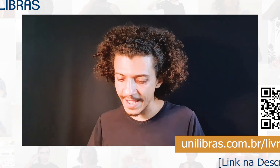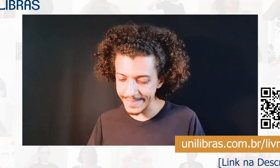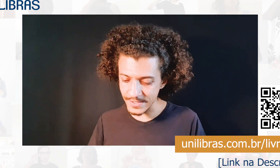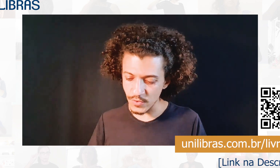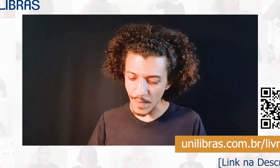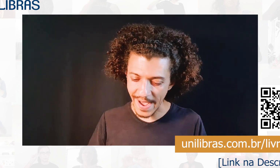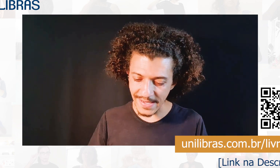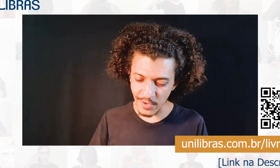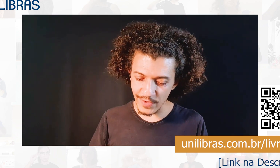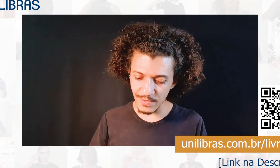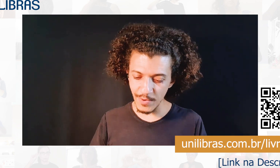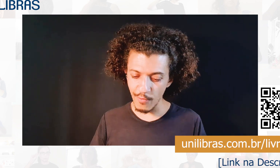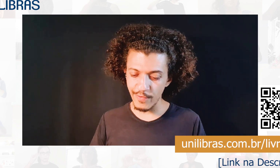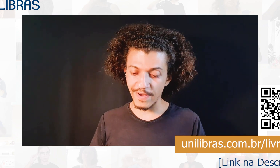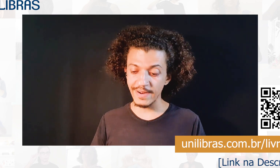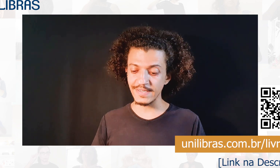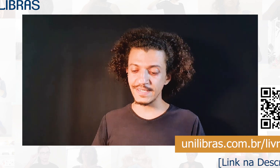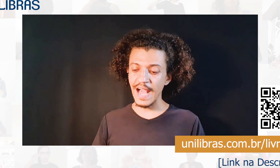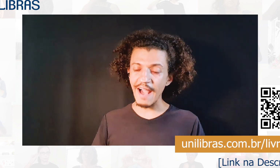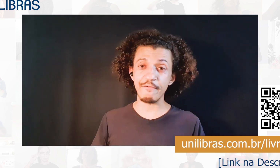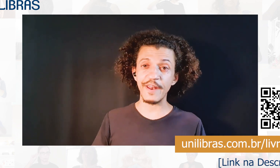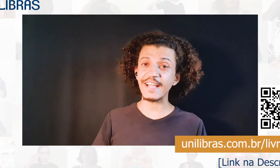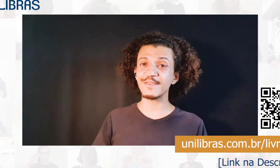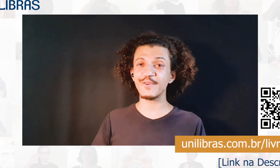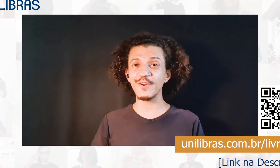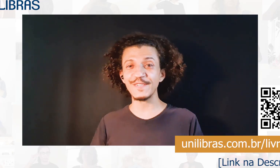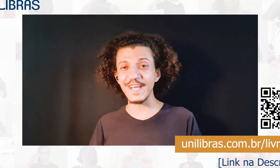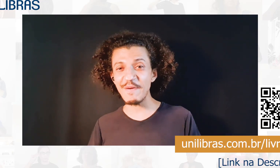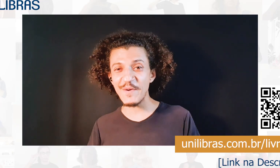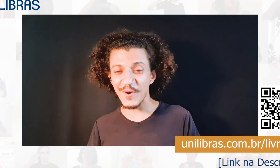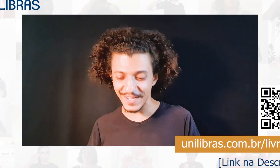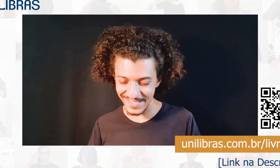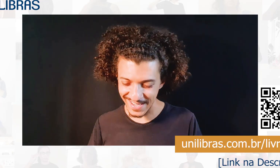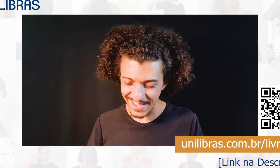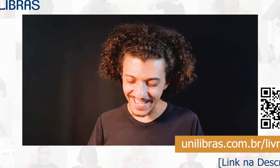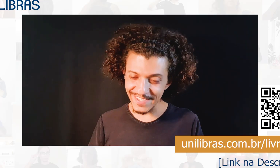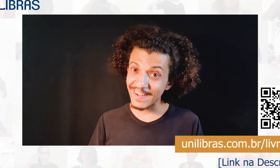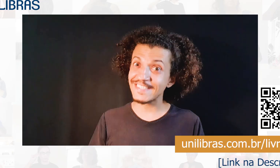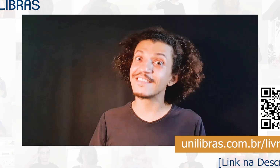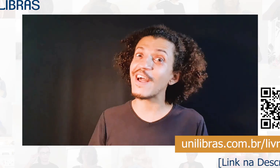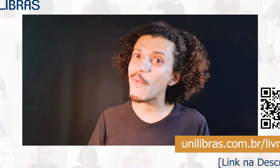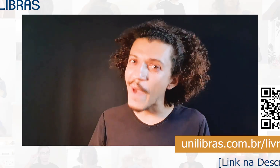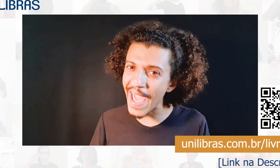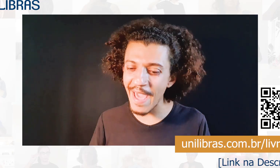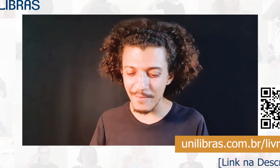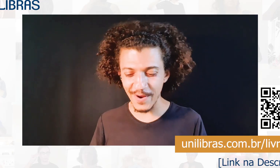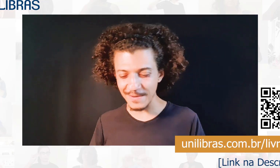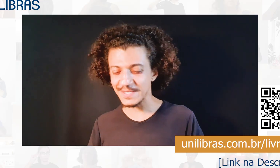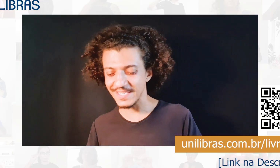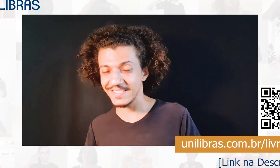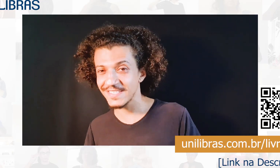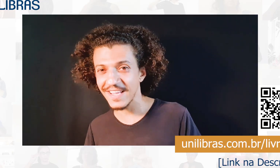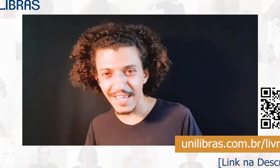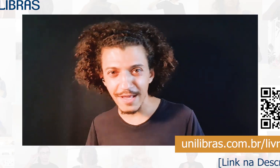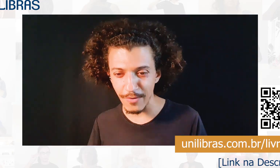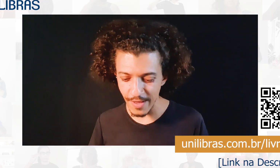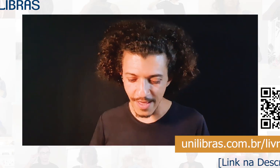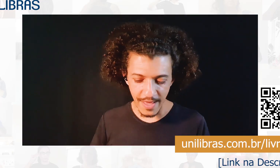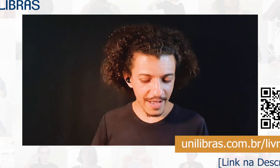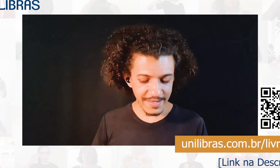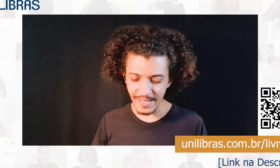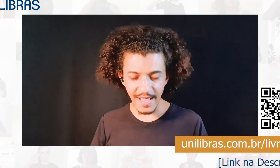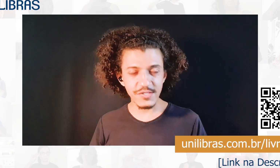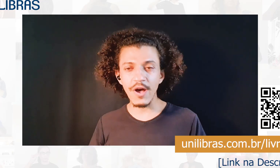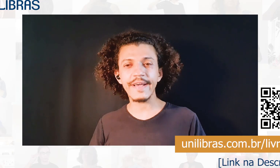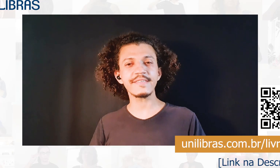de letras e tudo mais, talvez me ouvi falando assim, fonética e fonologia é a mesma coisa. Aí você fala assim, não é, por causa disso, disso, daquilo.